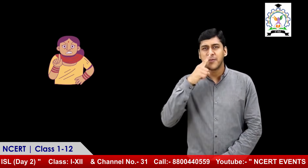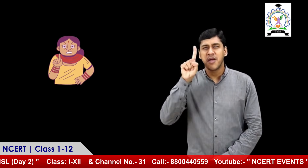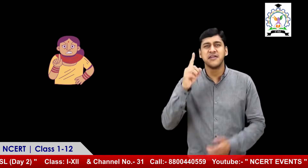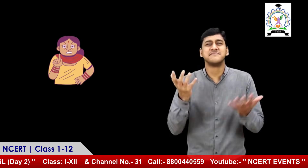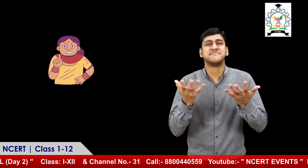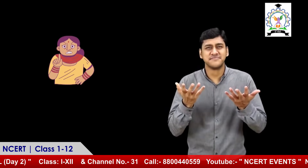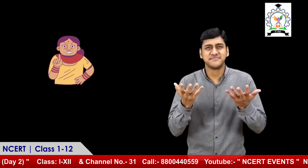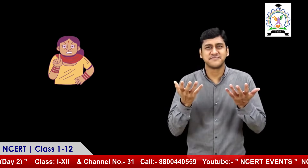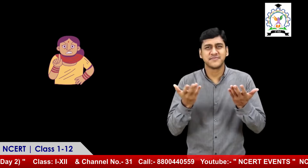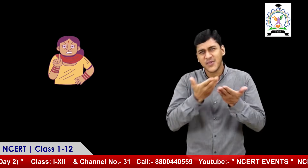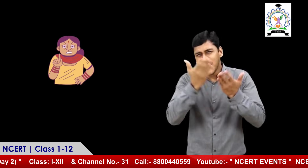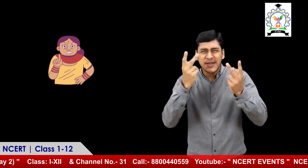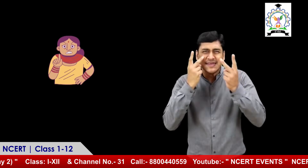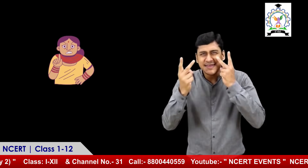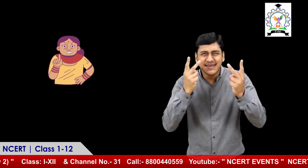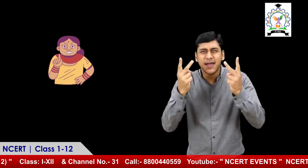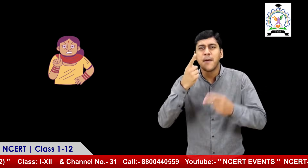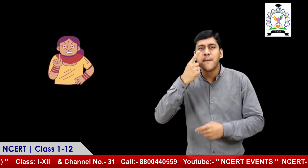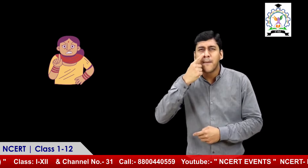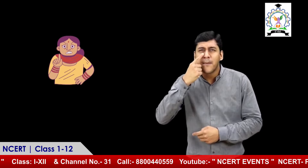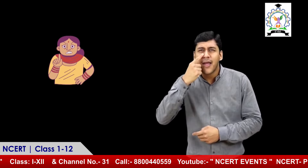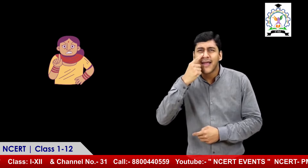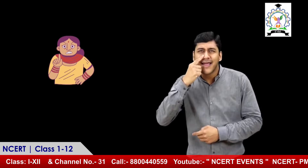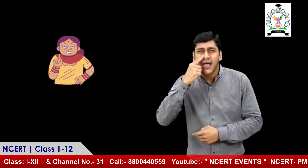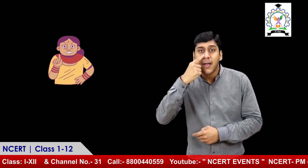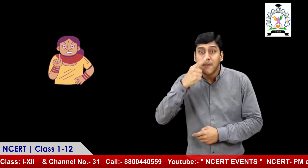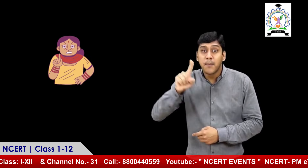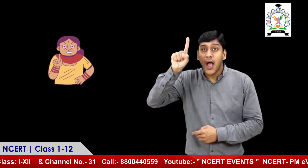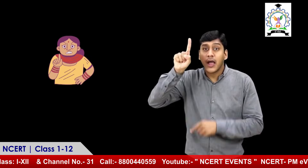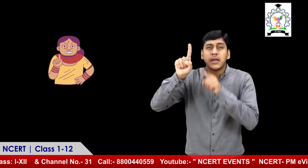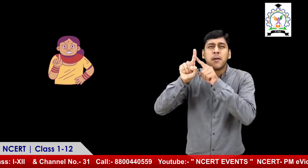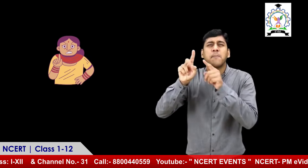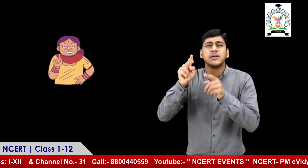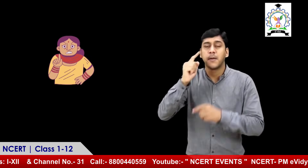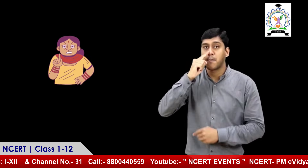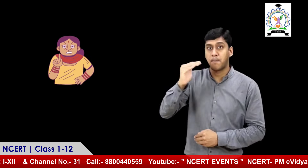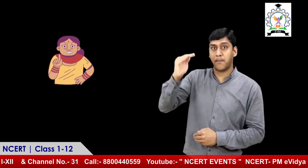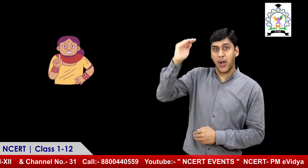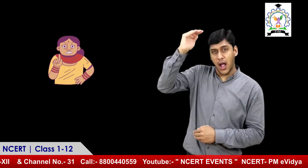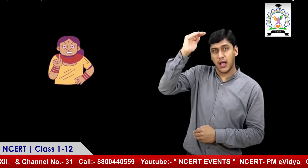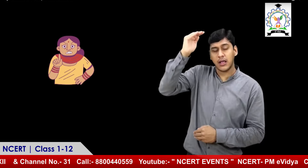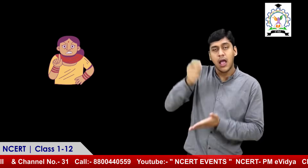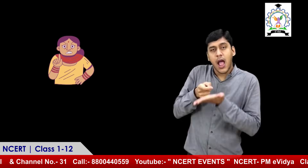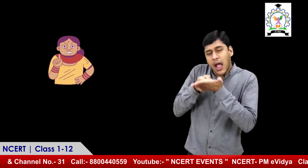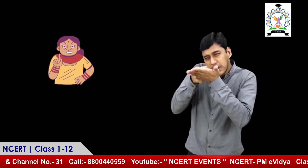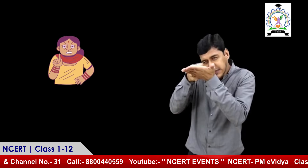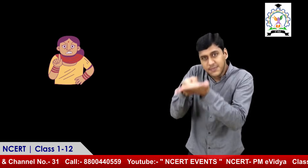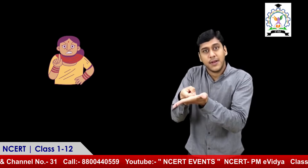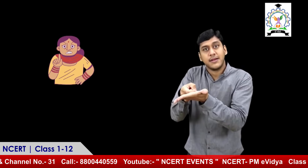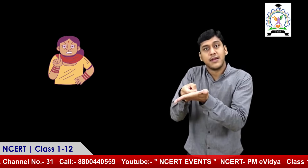माता का संकेत ऐसा इसलिए है क्योंकि वह हमसे बड़ी होती हैं और हम उन्हें सम्मान देने के लिए नाक पे उंगली रखकर